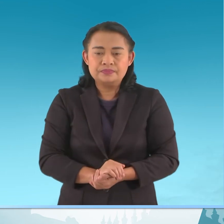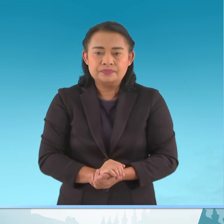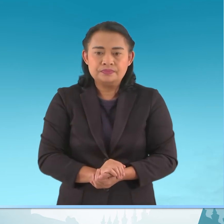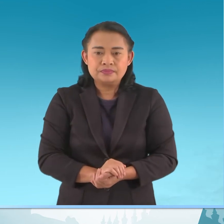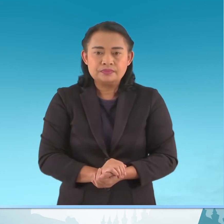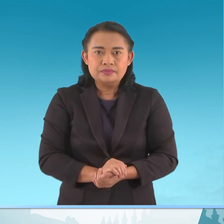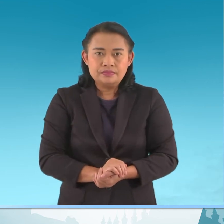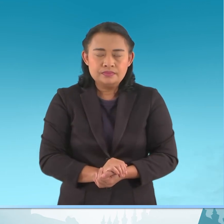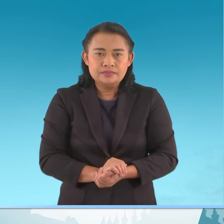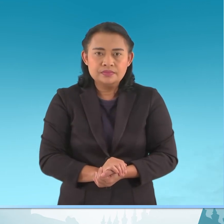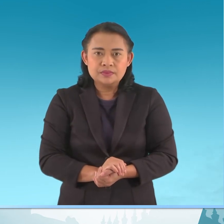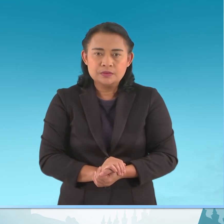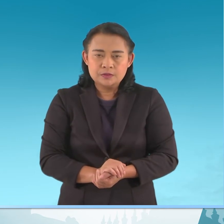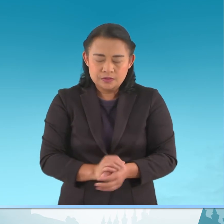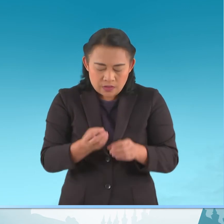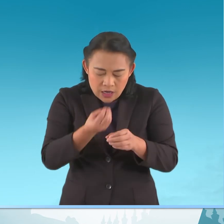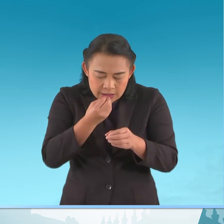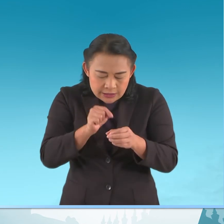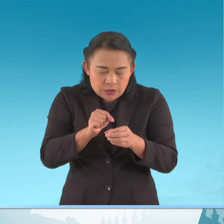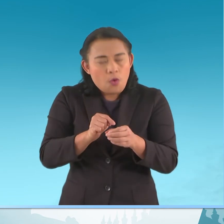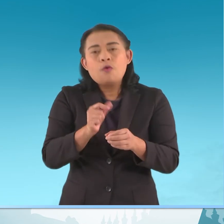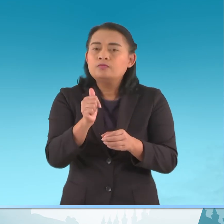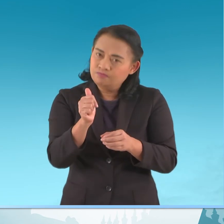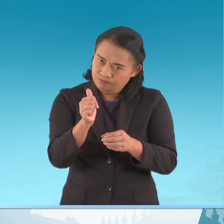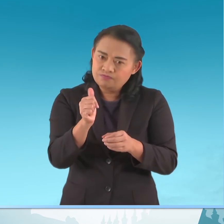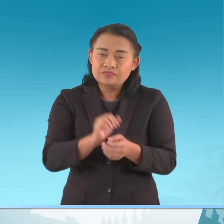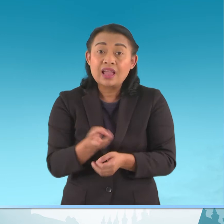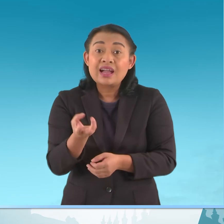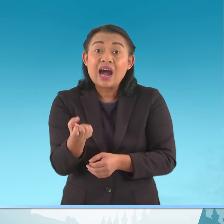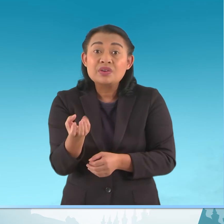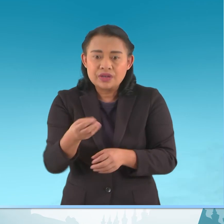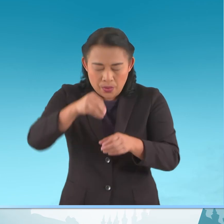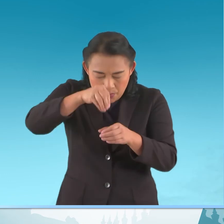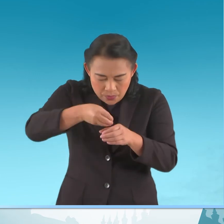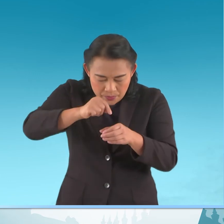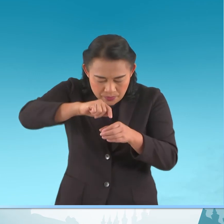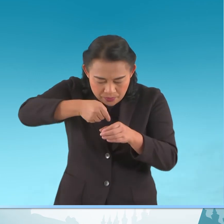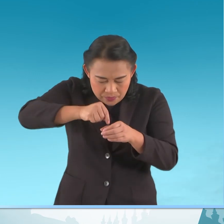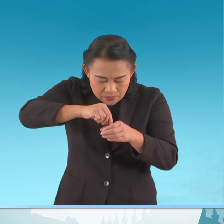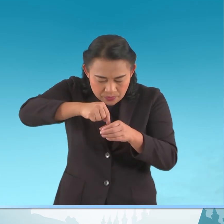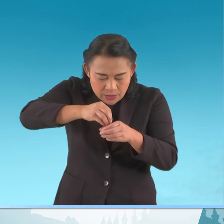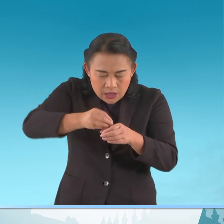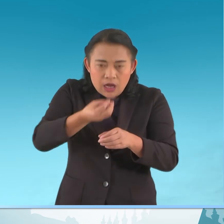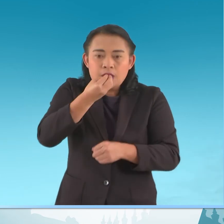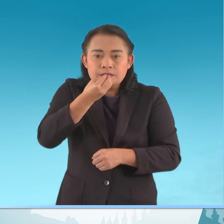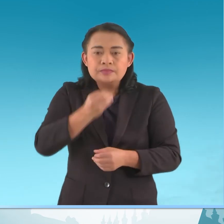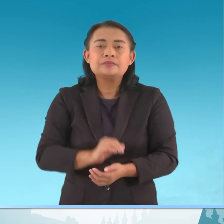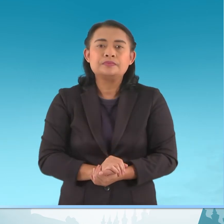เข้ากันดีเหลือเกินนะฮะนี่เอาข้าวเหนียวใส่ลงไปลองดูแบบผสมผสานนะครับ